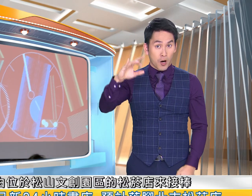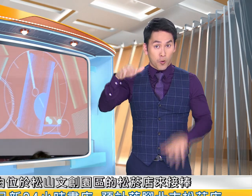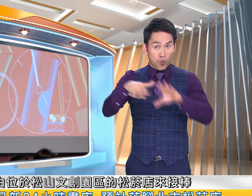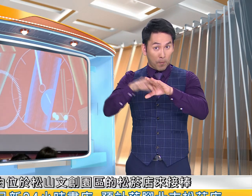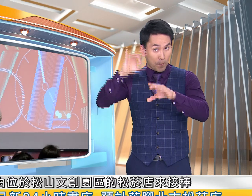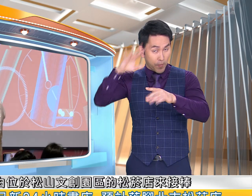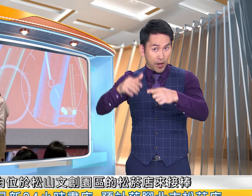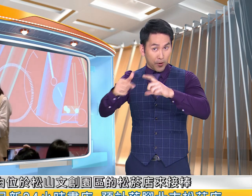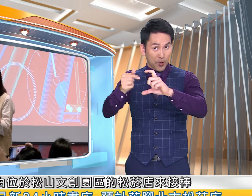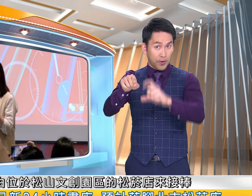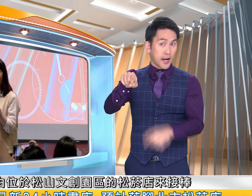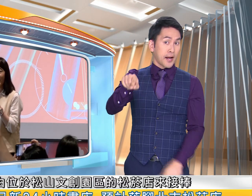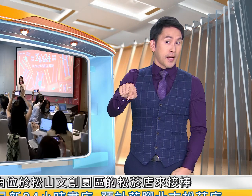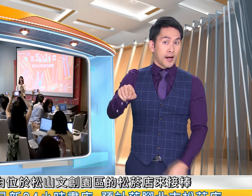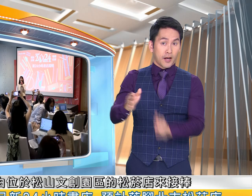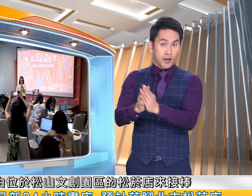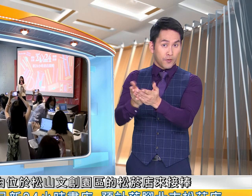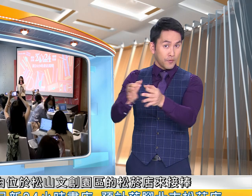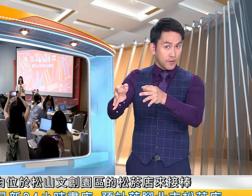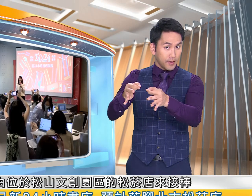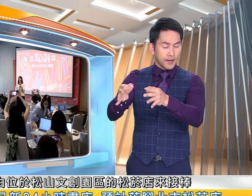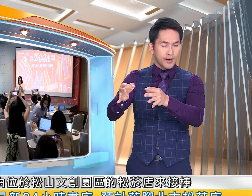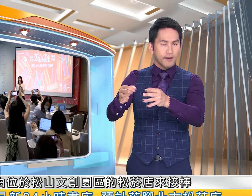烟店来接棒。